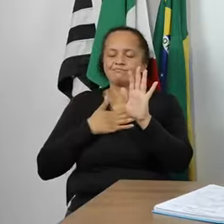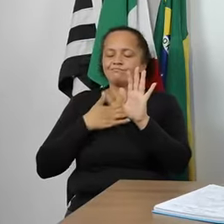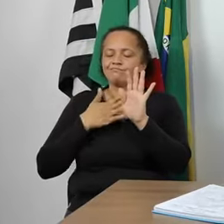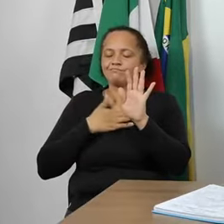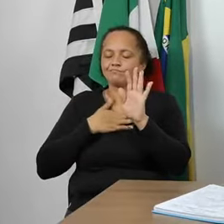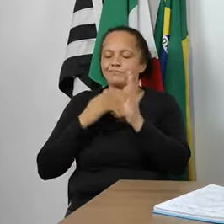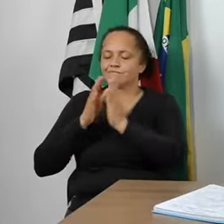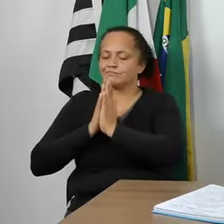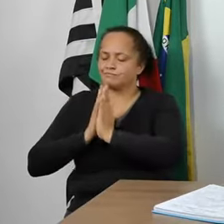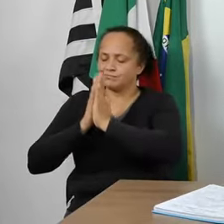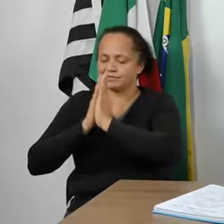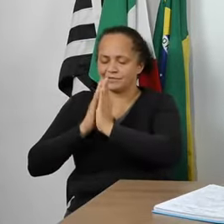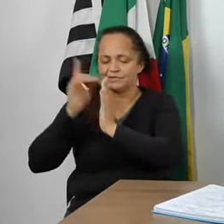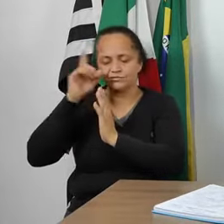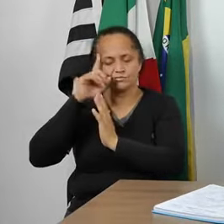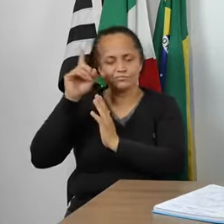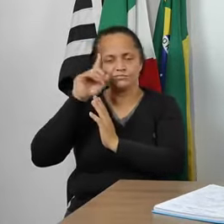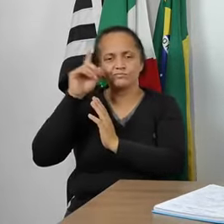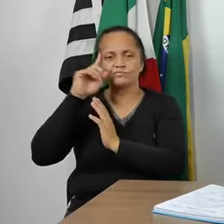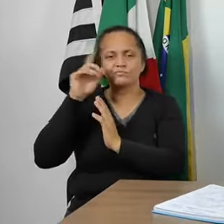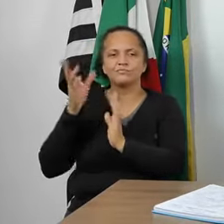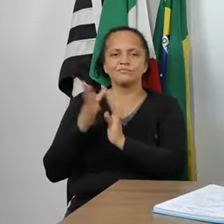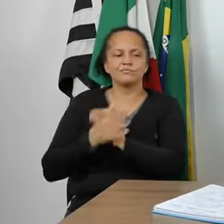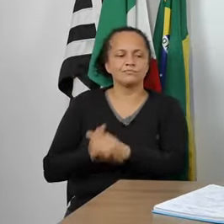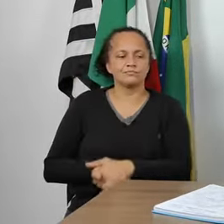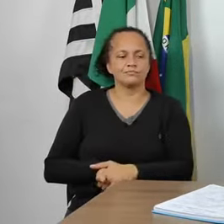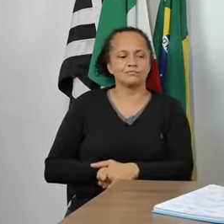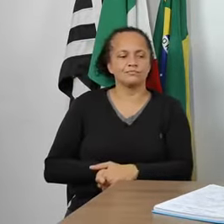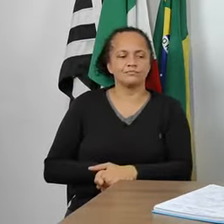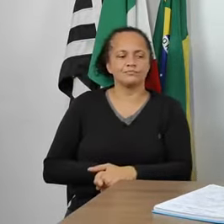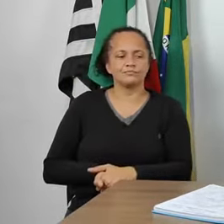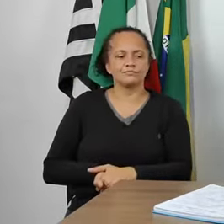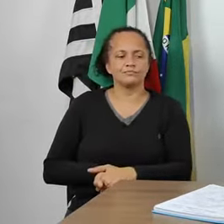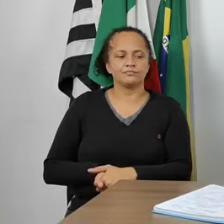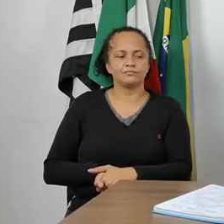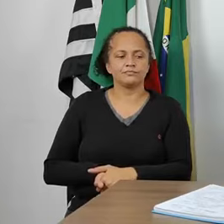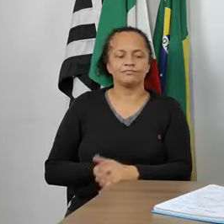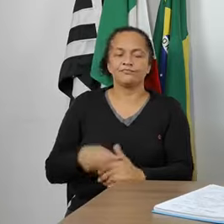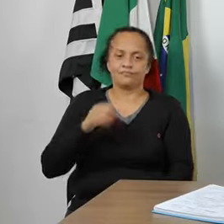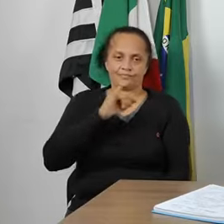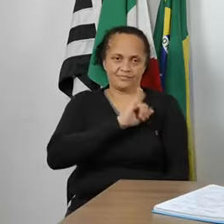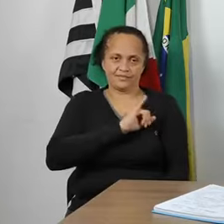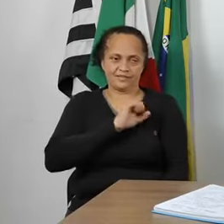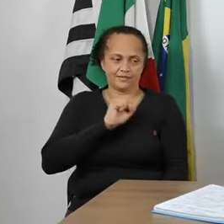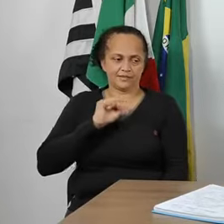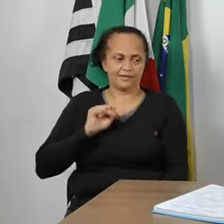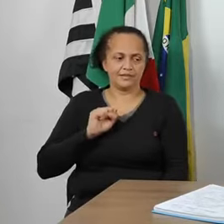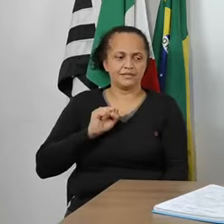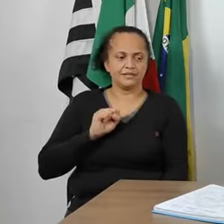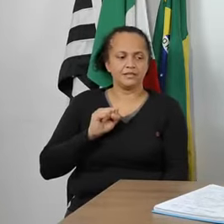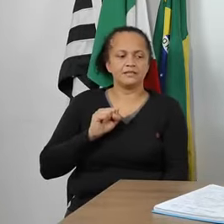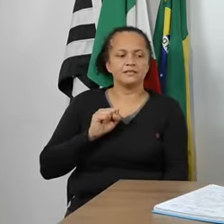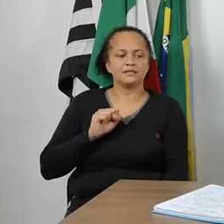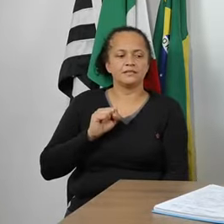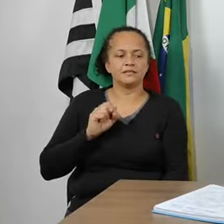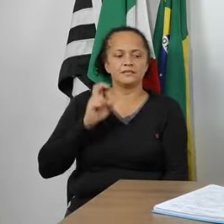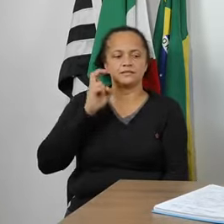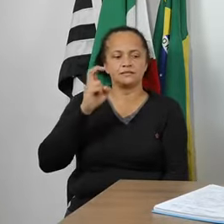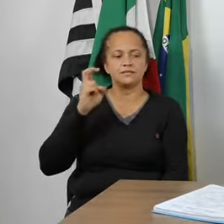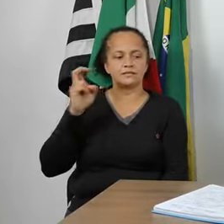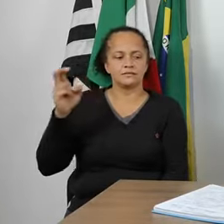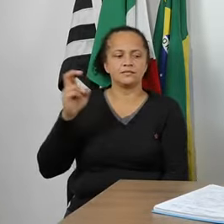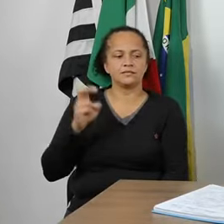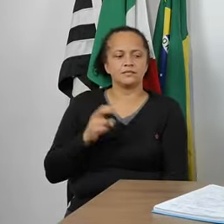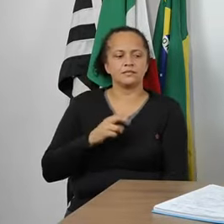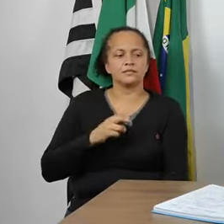tremendo. Outra passagem que também eu gosto muito, que está em Isaías 55, nós conhecemos,